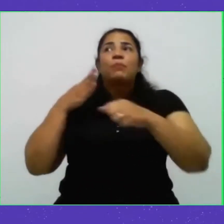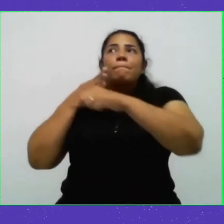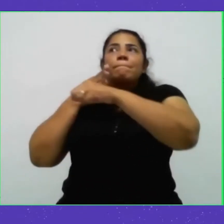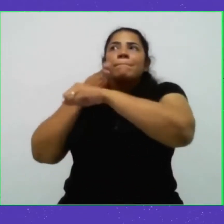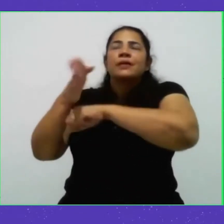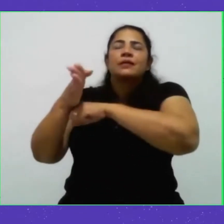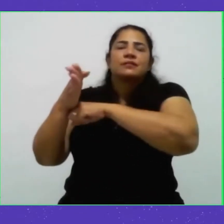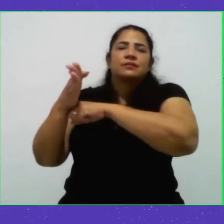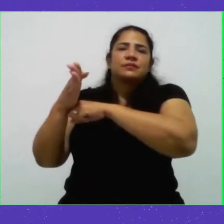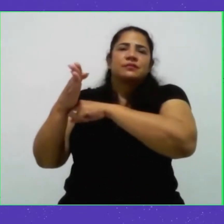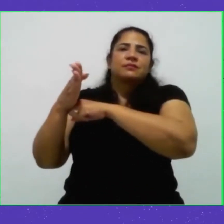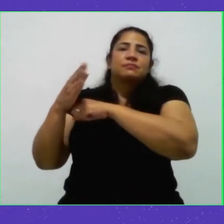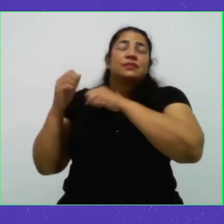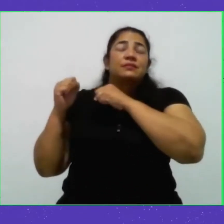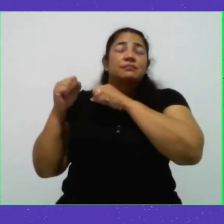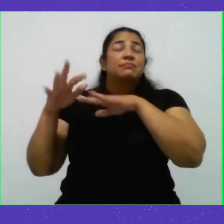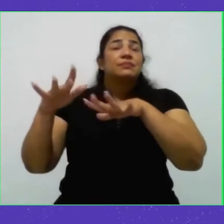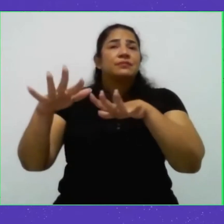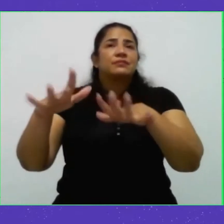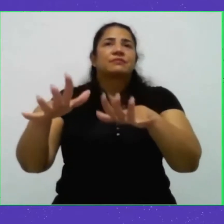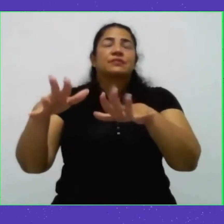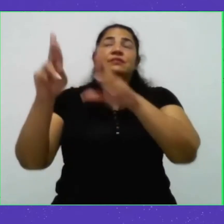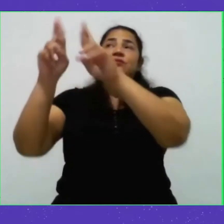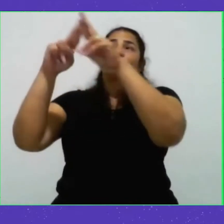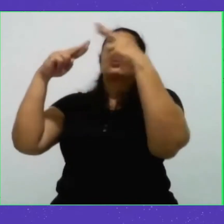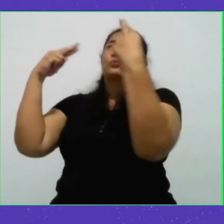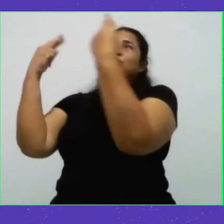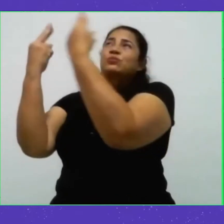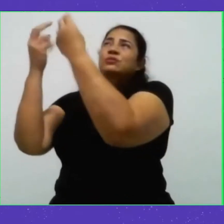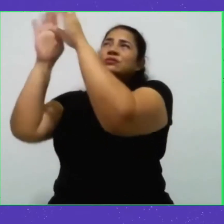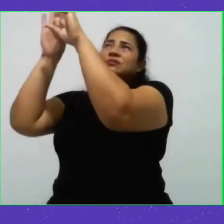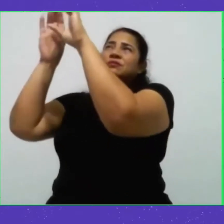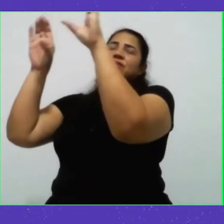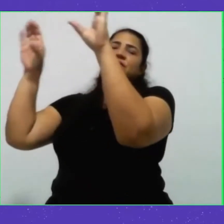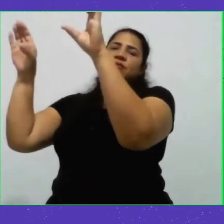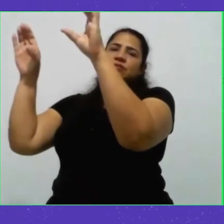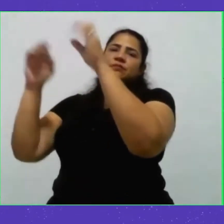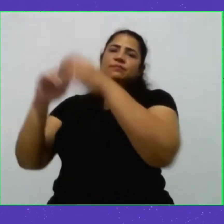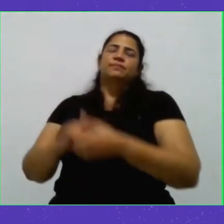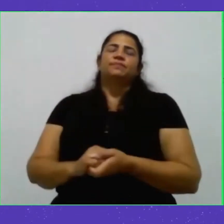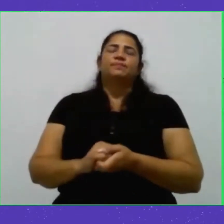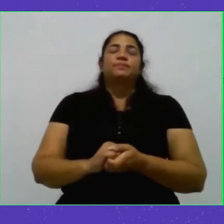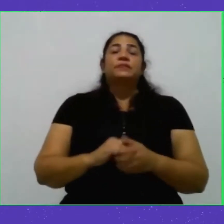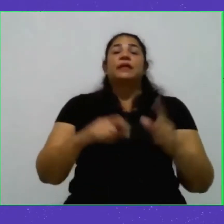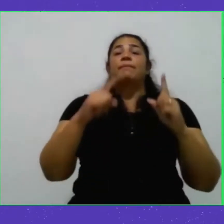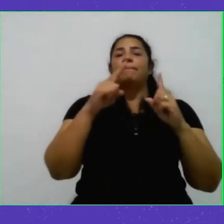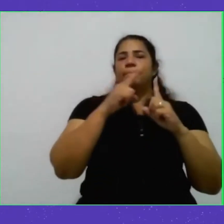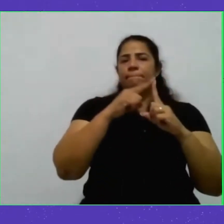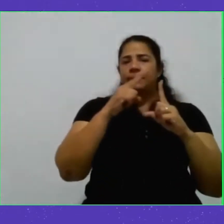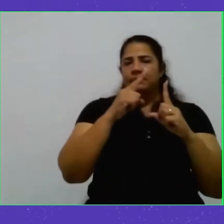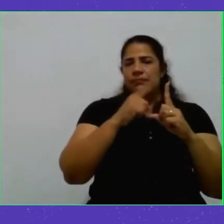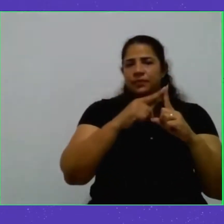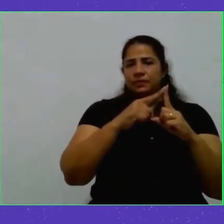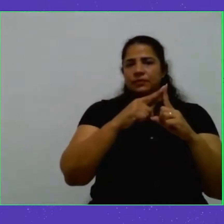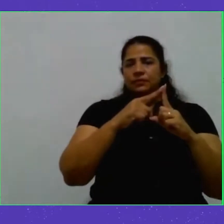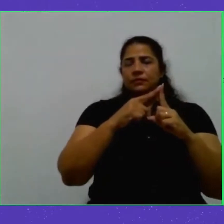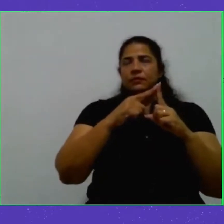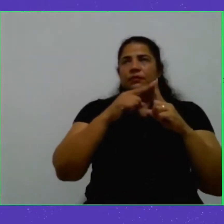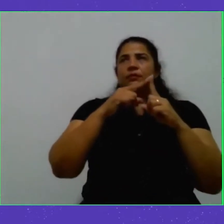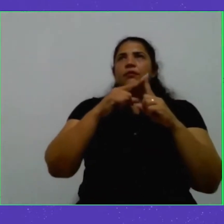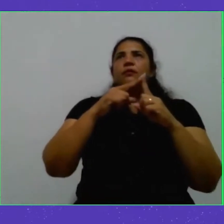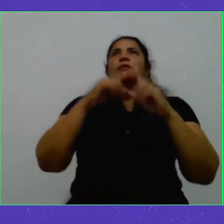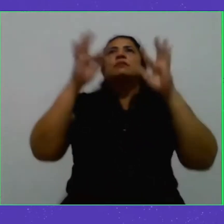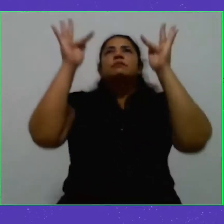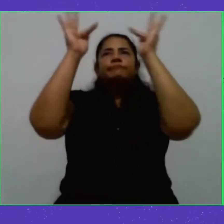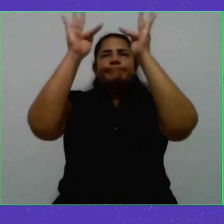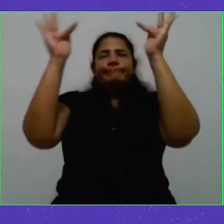a primeira bem-aventurança. Senhor Jesus, como o irmão Pedro